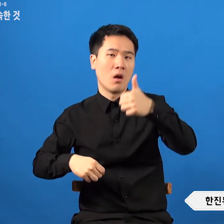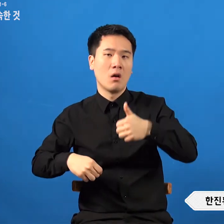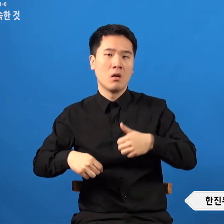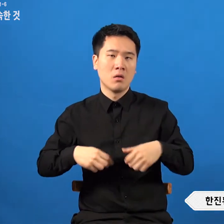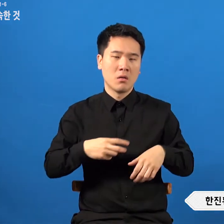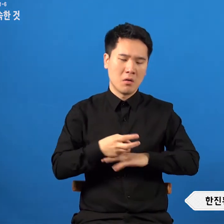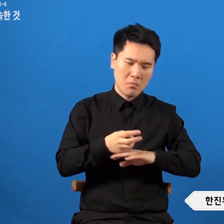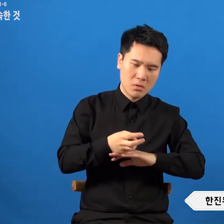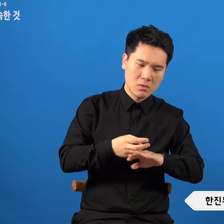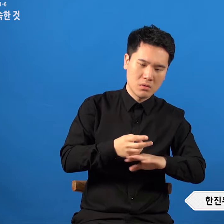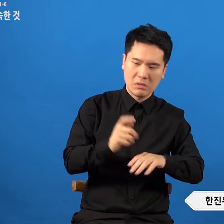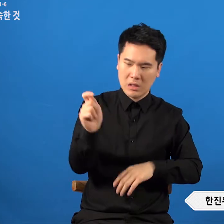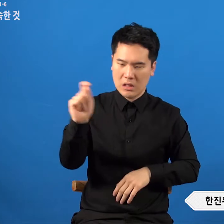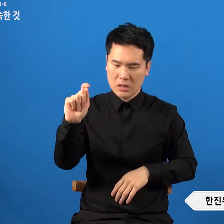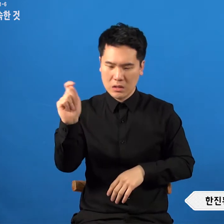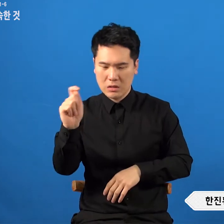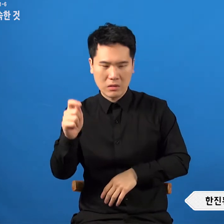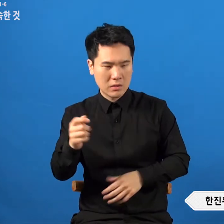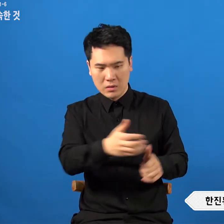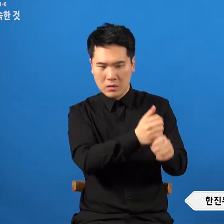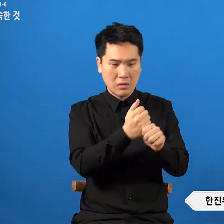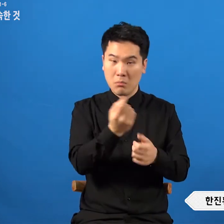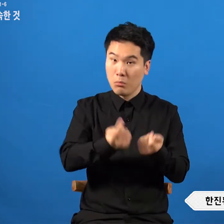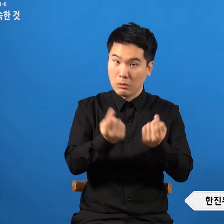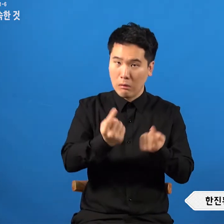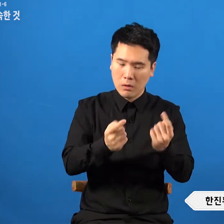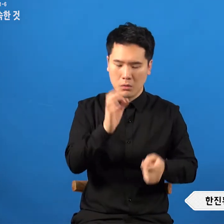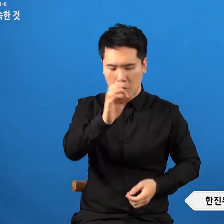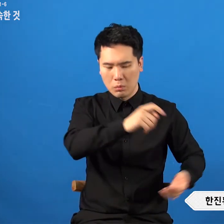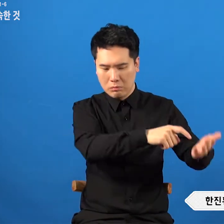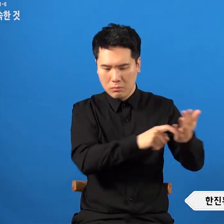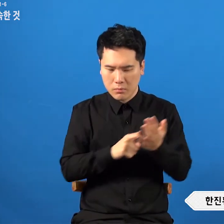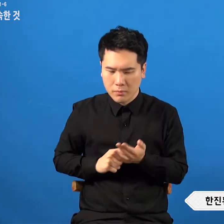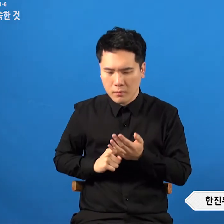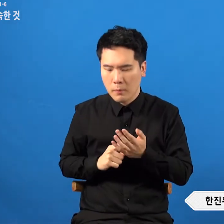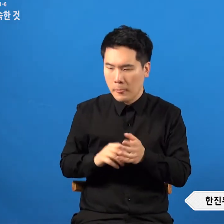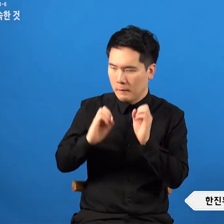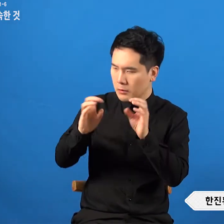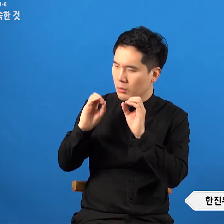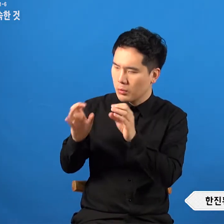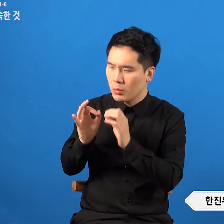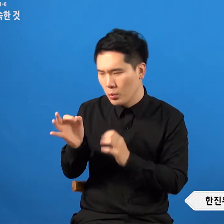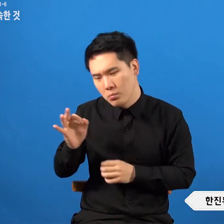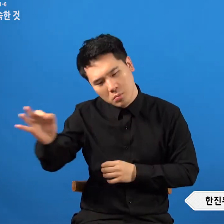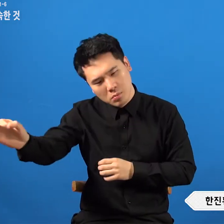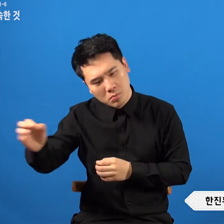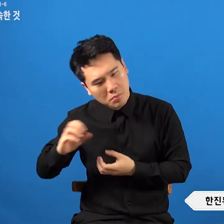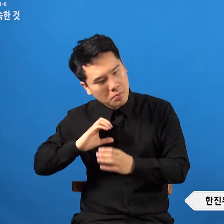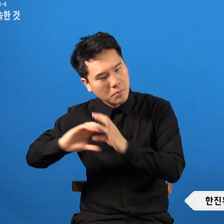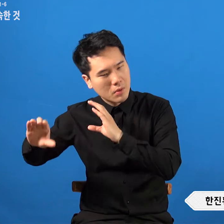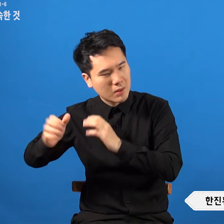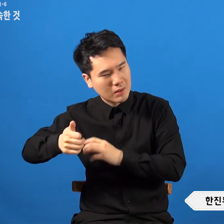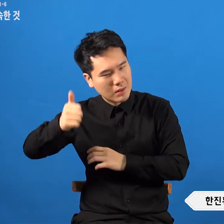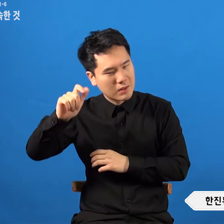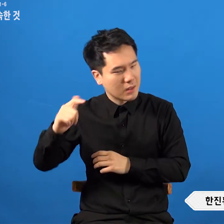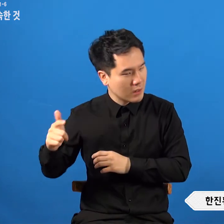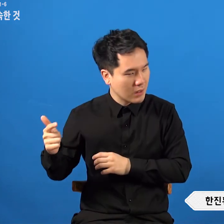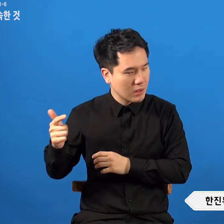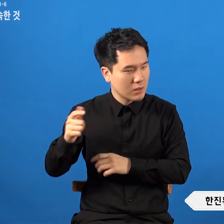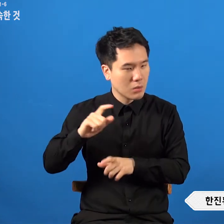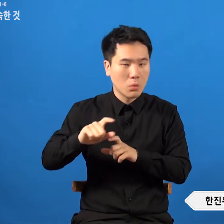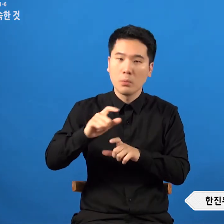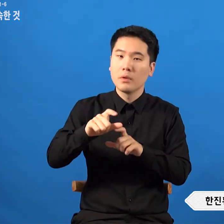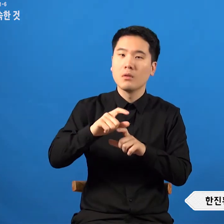다니면서 절약한 돈으로 선교비 보내야 하지 않을까? 혹시 그런 고민 해본 적이 없으십니까?